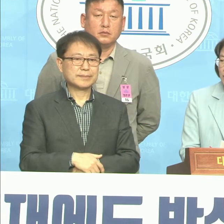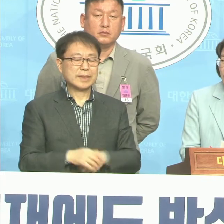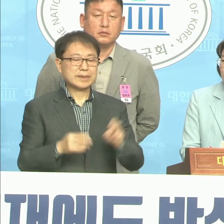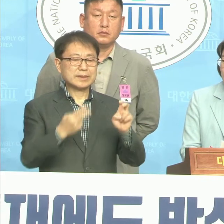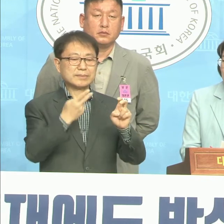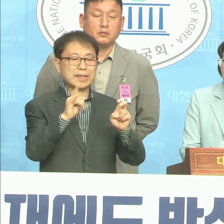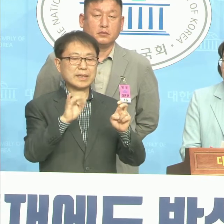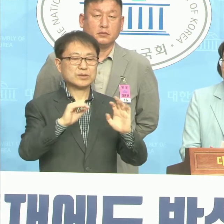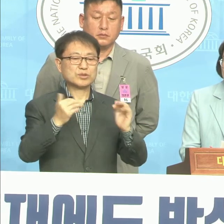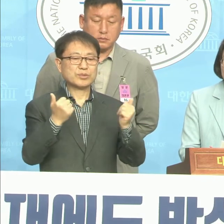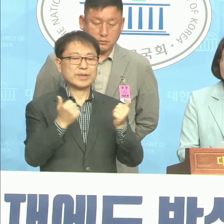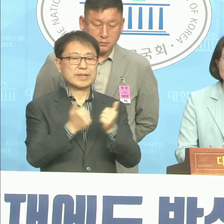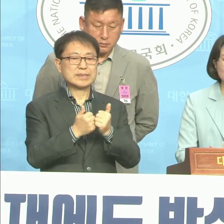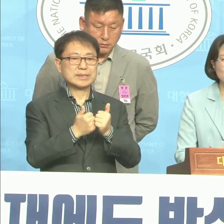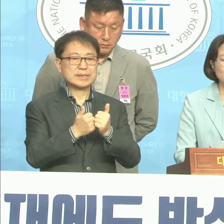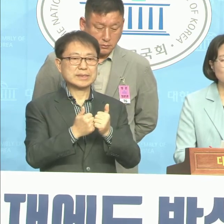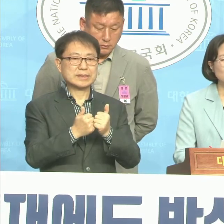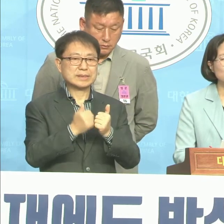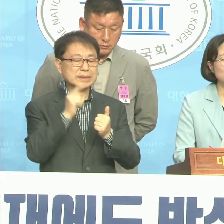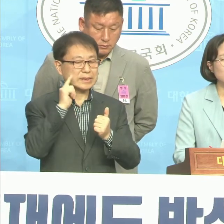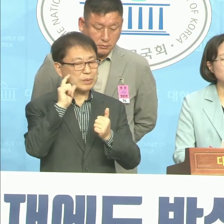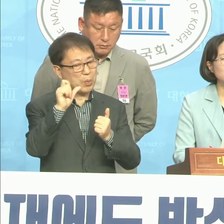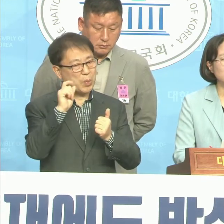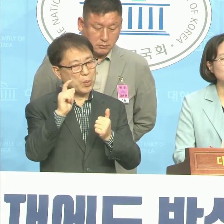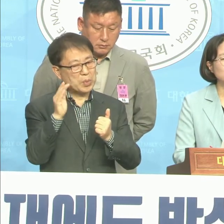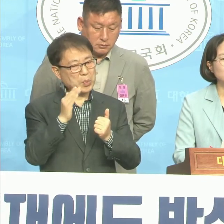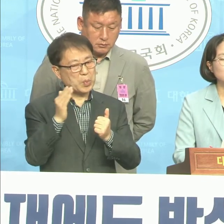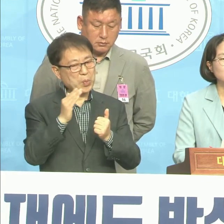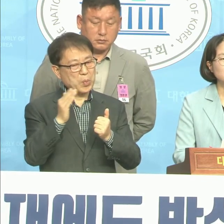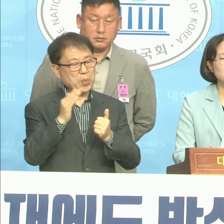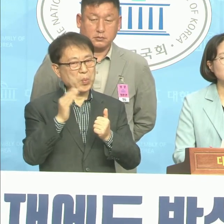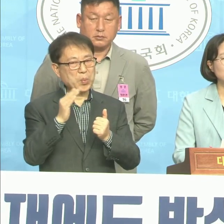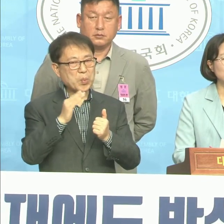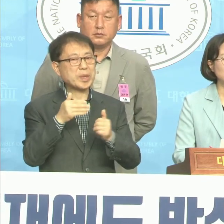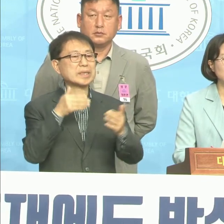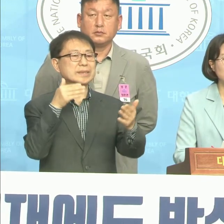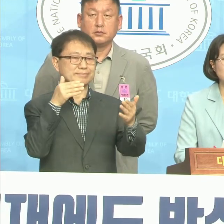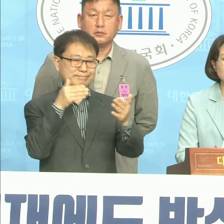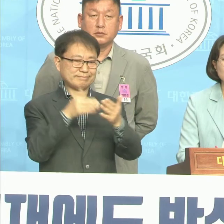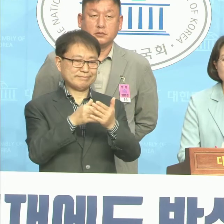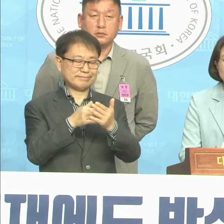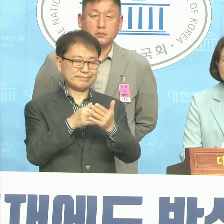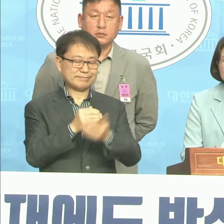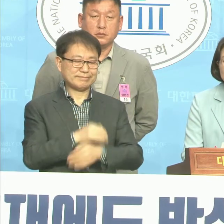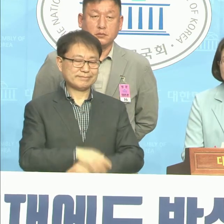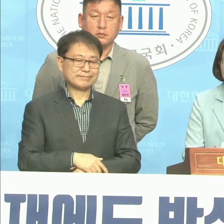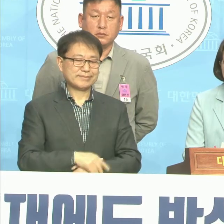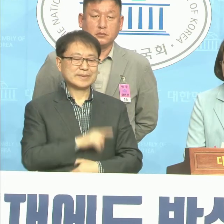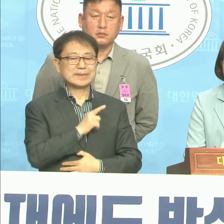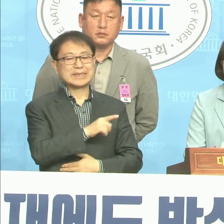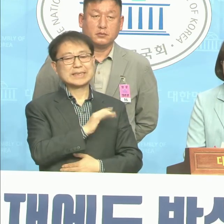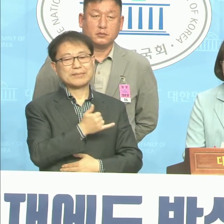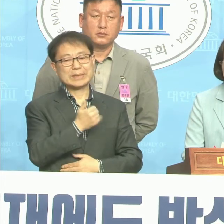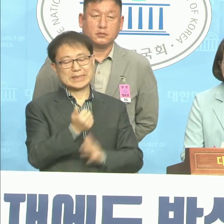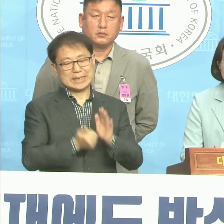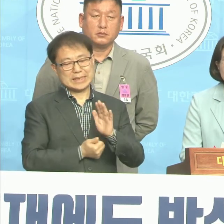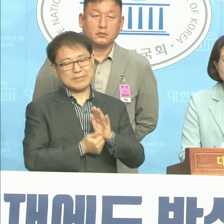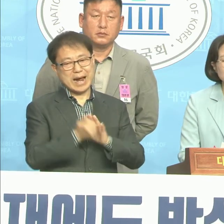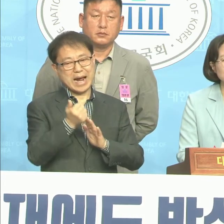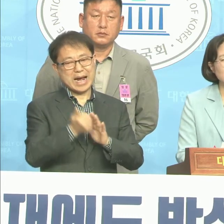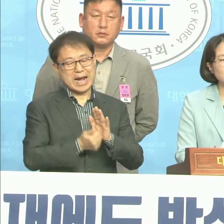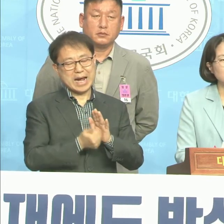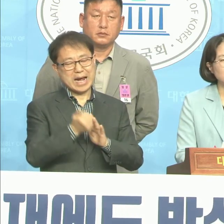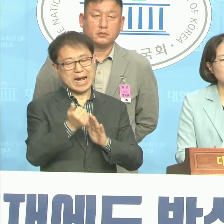국회가 지금 볼음도 보름 적 남짓 남은 시간에 보니까 2분들에게 희망 고문 만